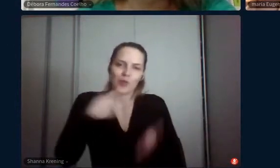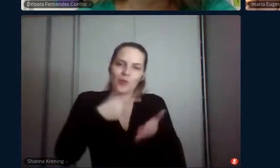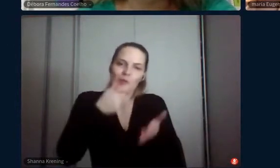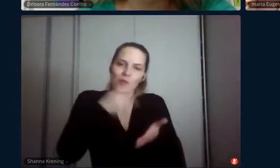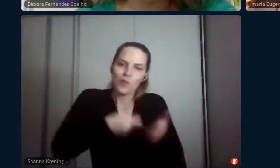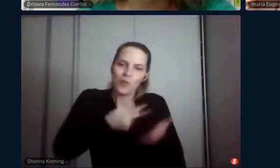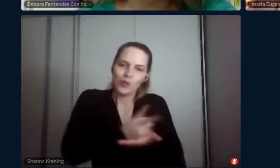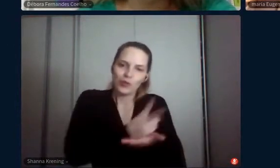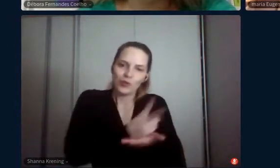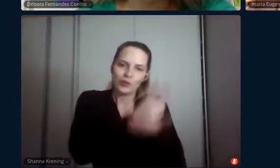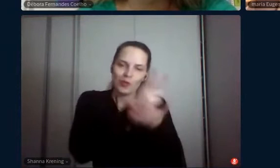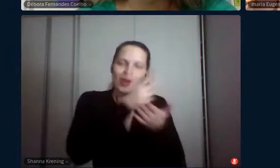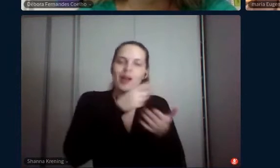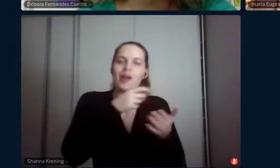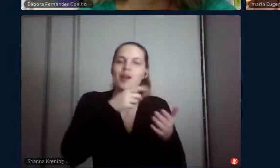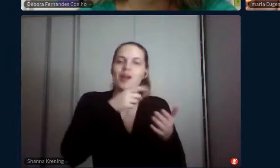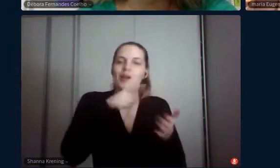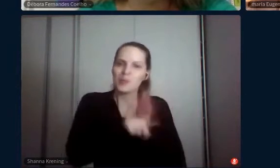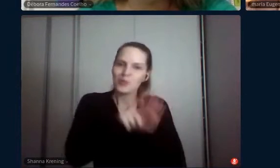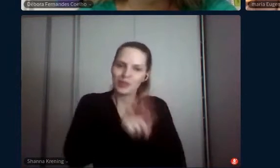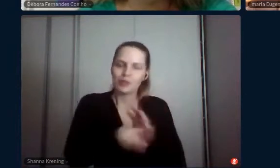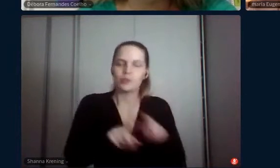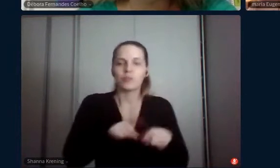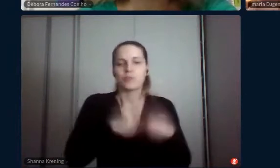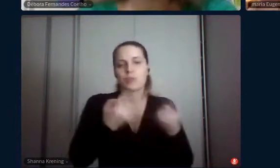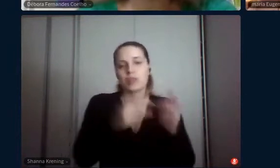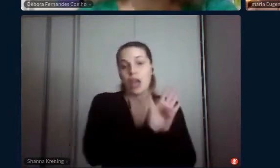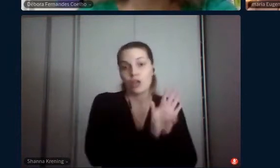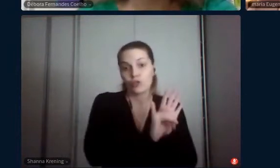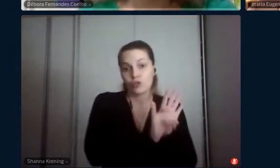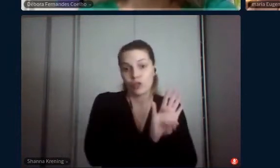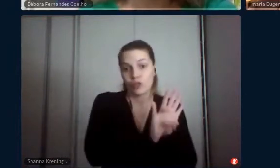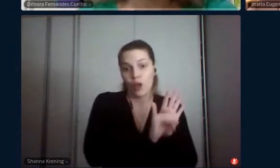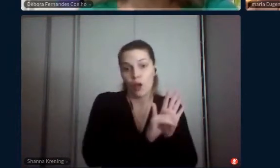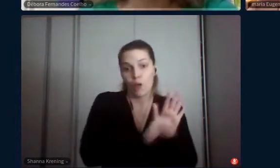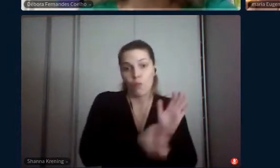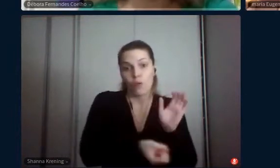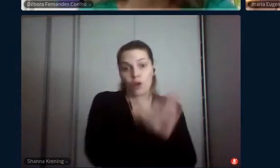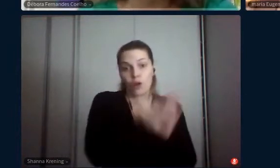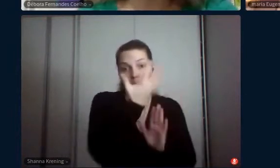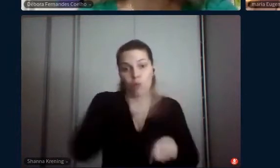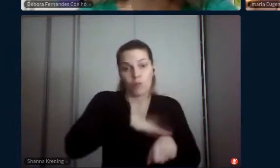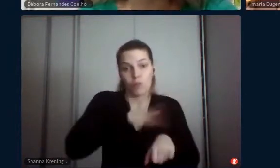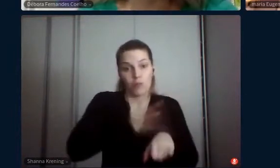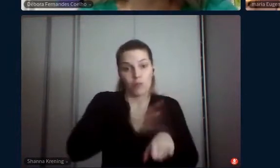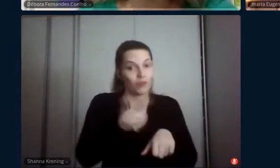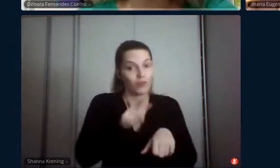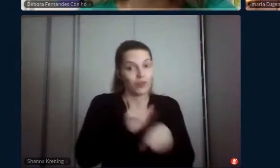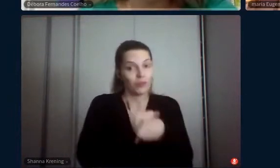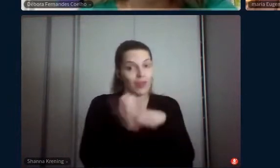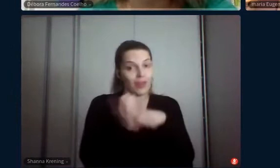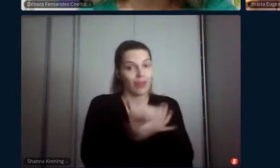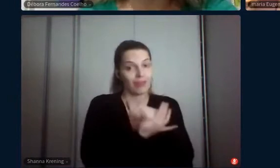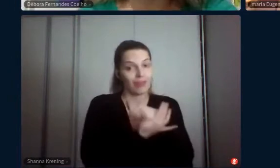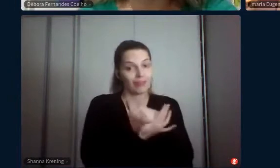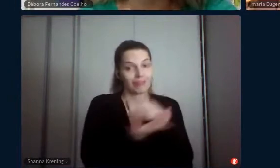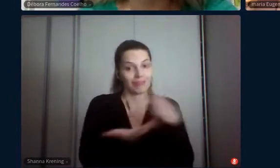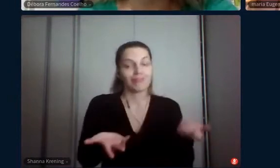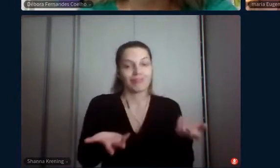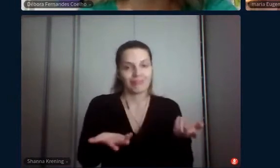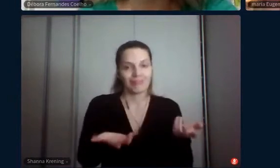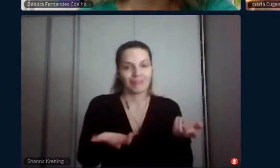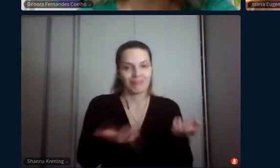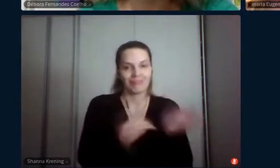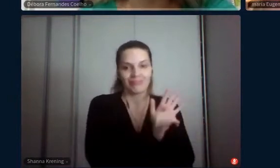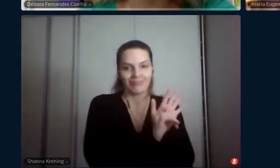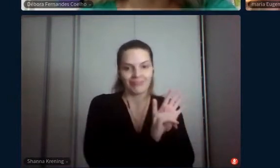embora o edital tenha sido feito num momento em que não existia pandemia, né? Ou seja, não estaria previsto no edital que se tivesse